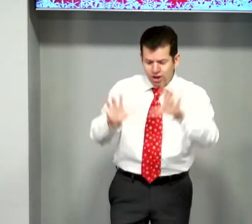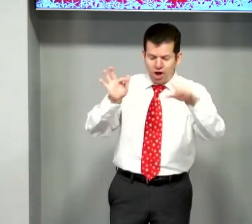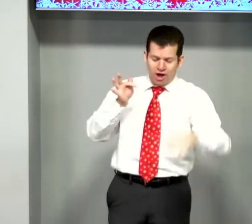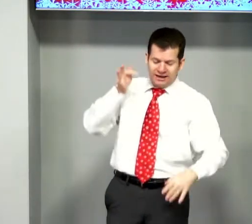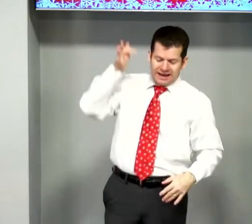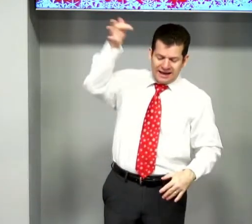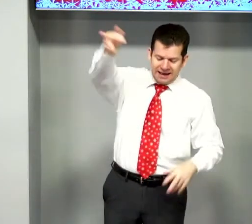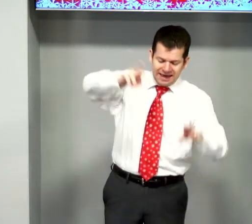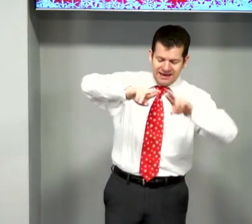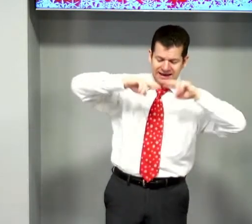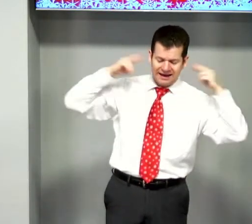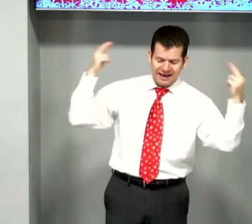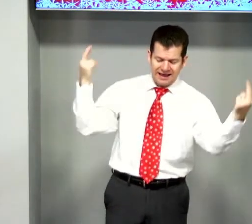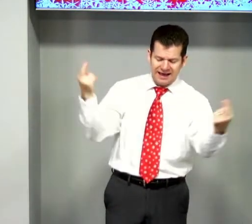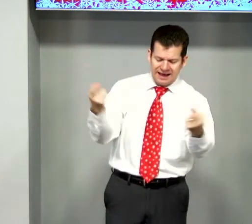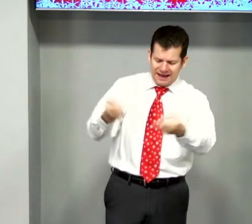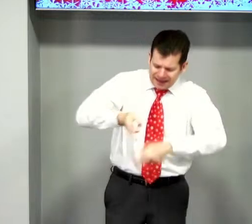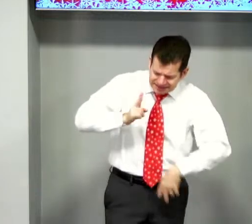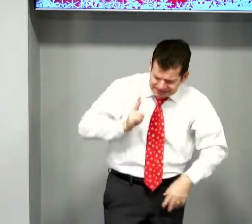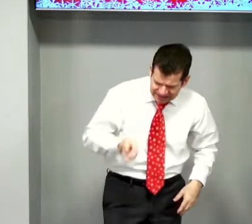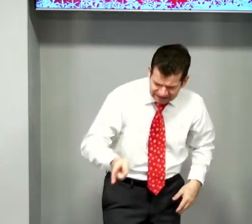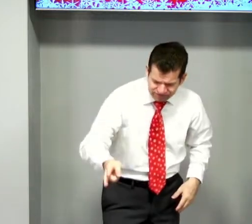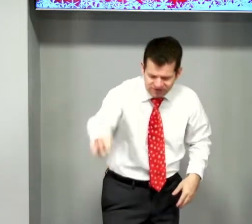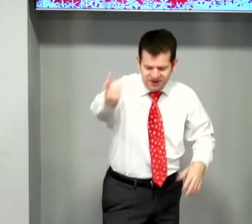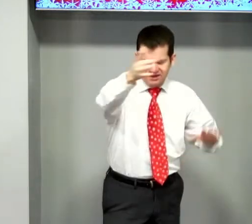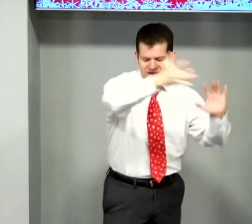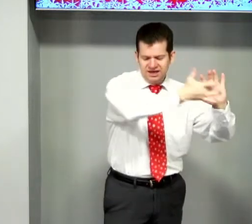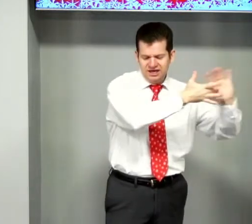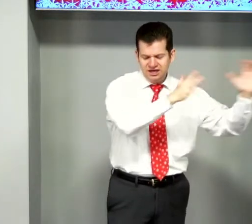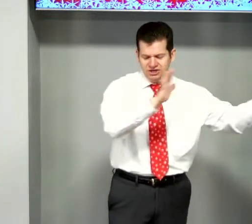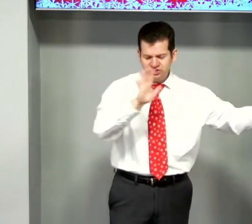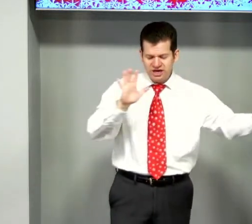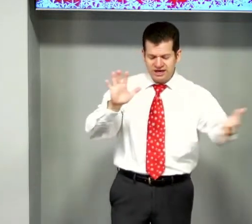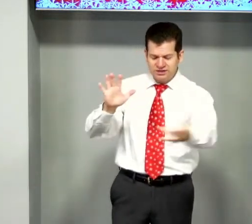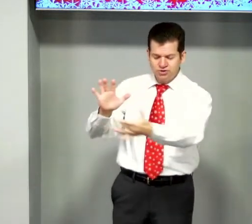glória, E em glória, Reinará, Sem fim, Jesus,